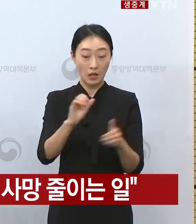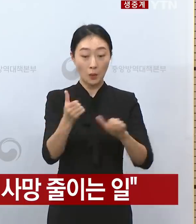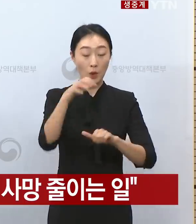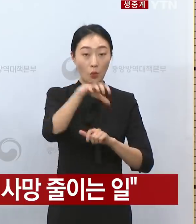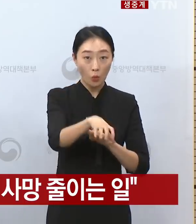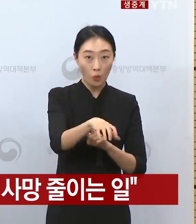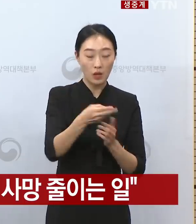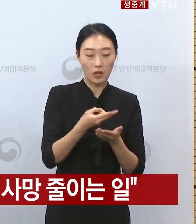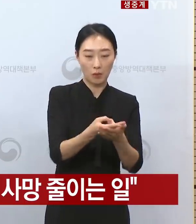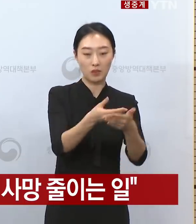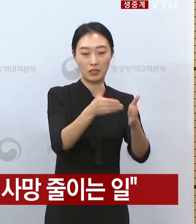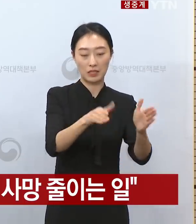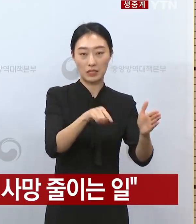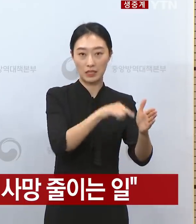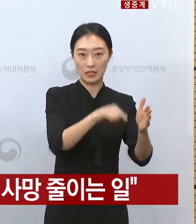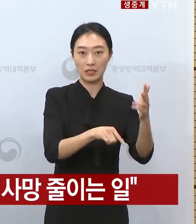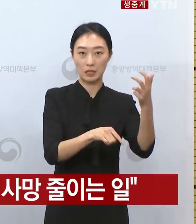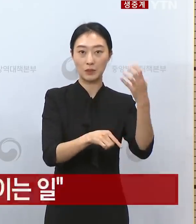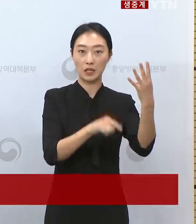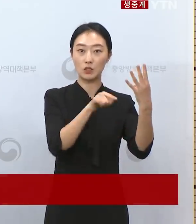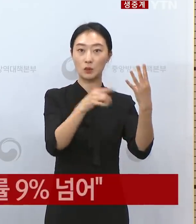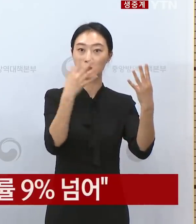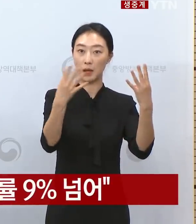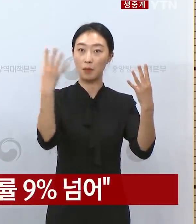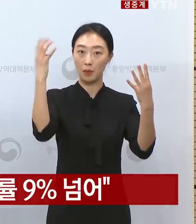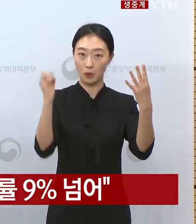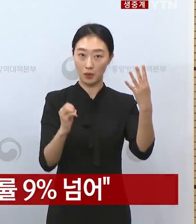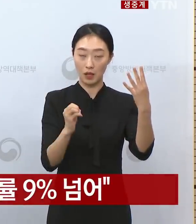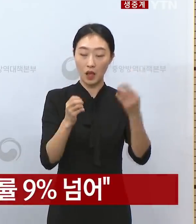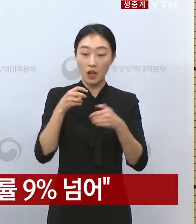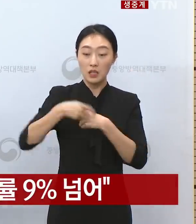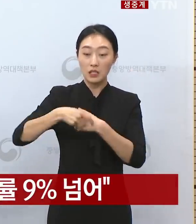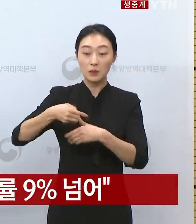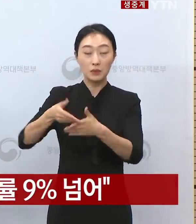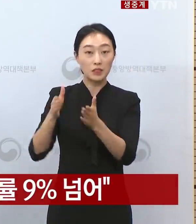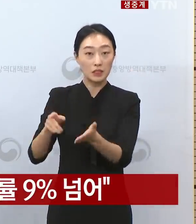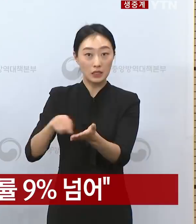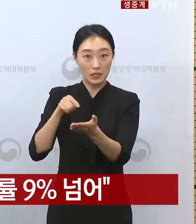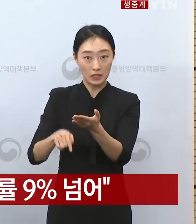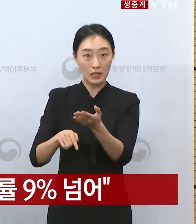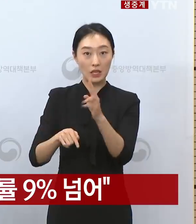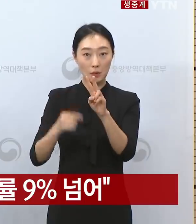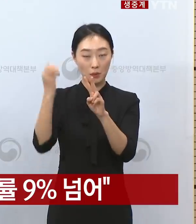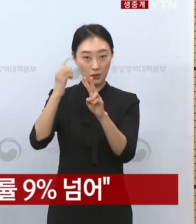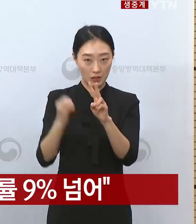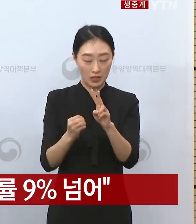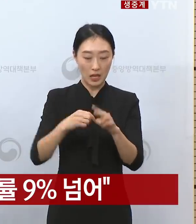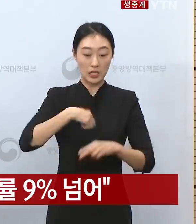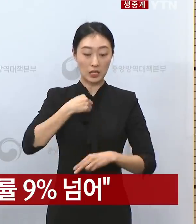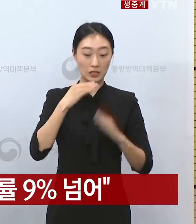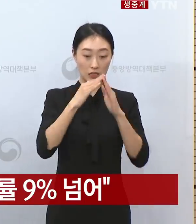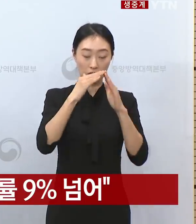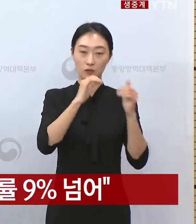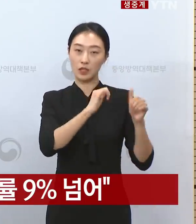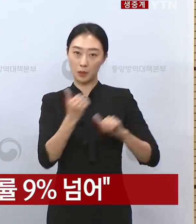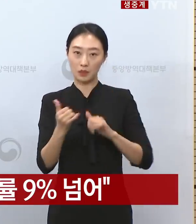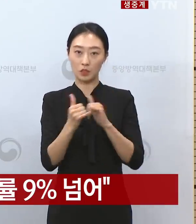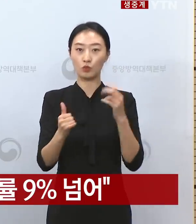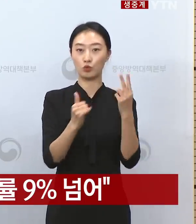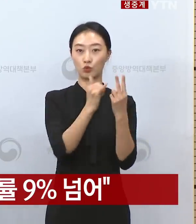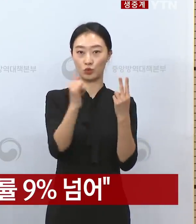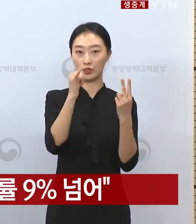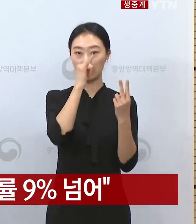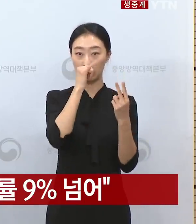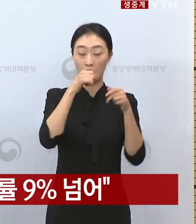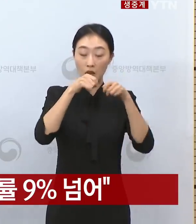장소는 입원실이 77.4%, 응급실이 20%, 자택에서 사망하신 분이 2분 계셨습니다.